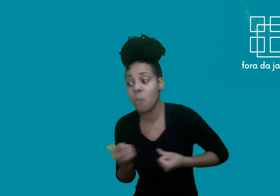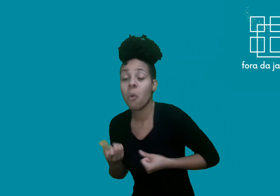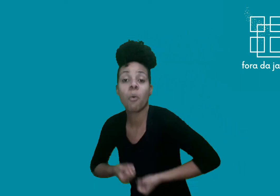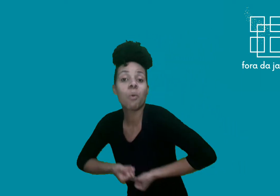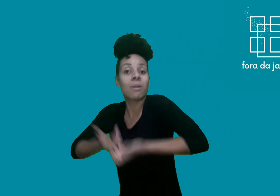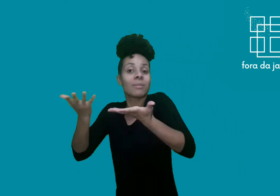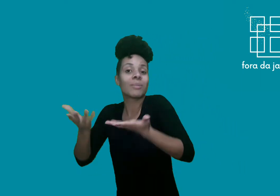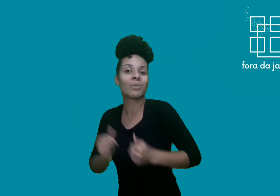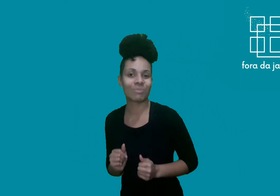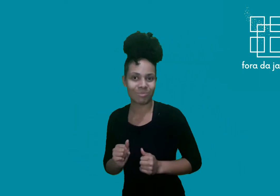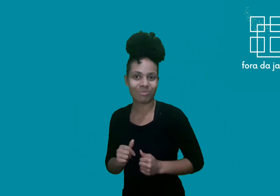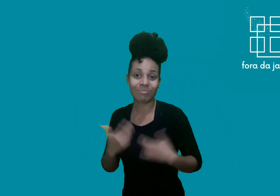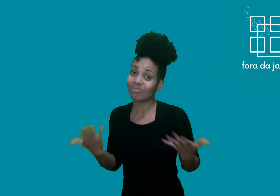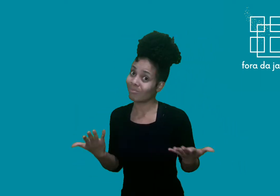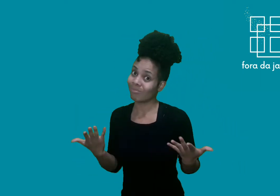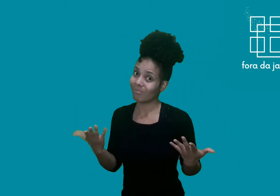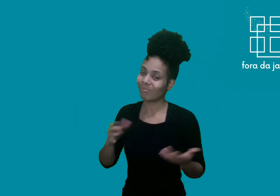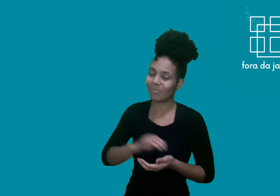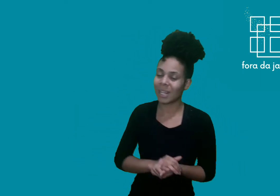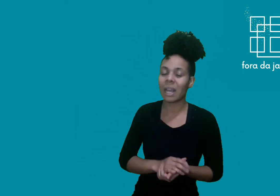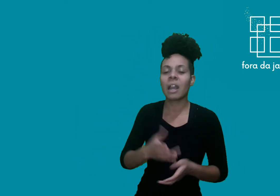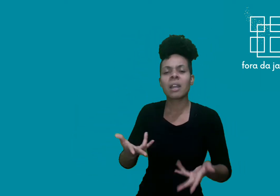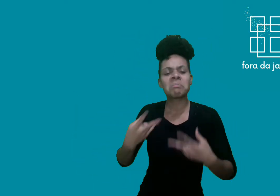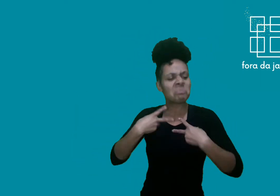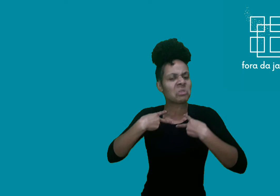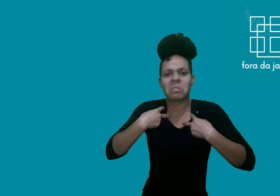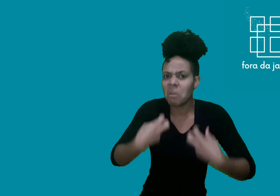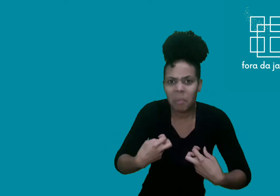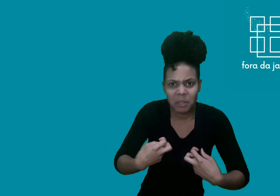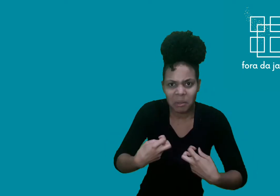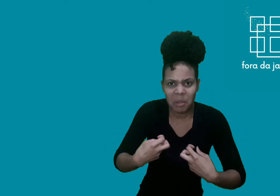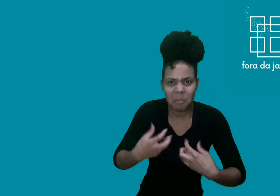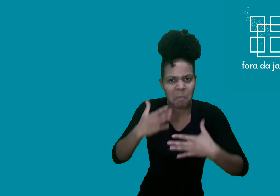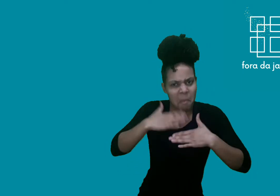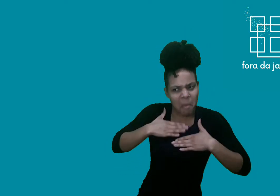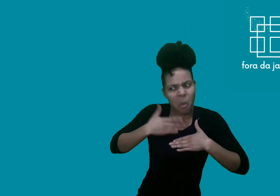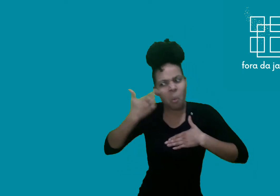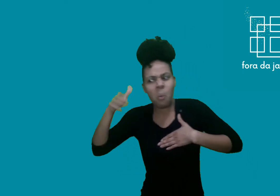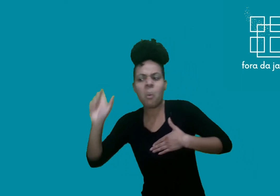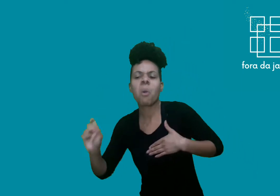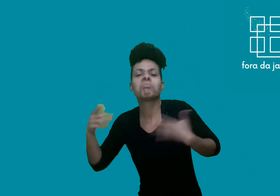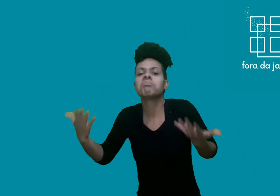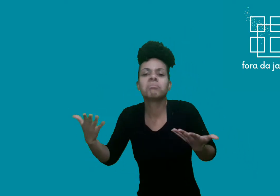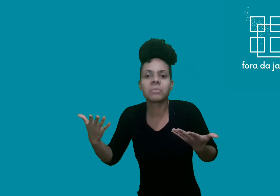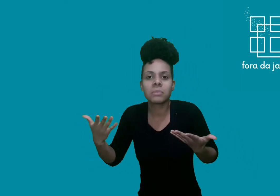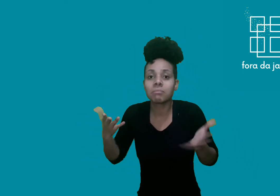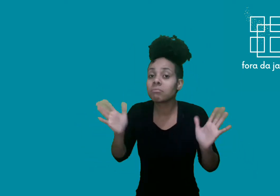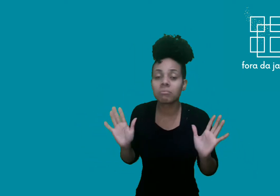vida, eu quero esse tipo de trabalho, eu quero viver desse tipo de coisa, é importante a gente parar para pensar que se aquilo ali vem